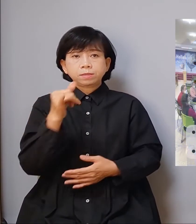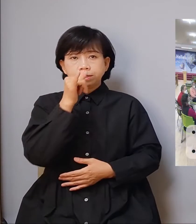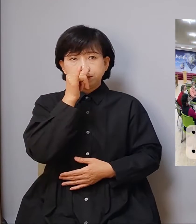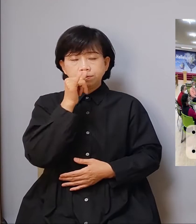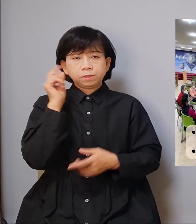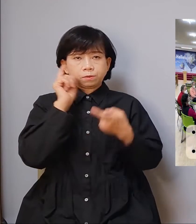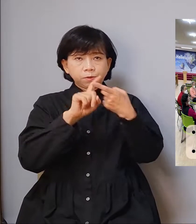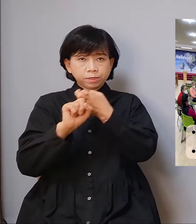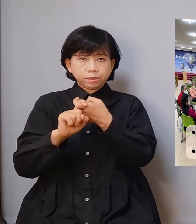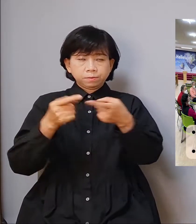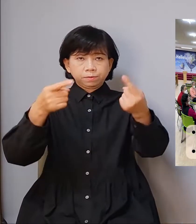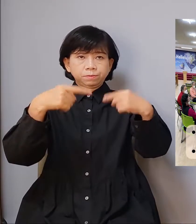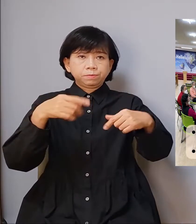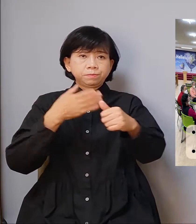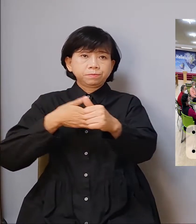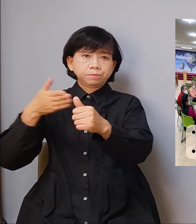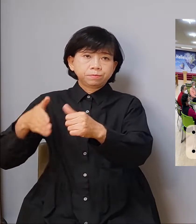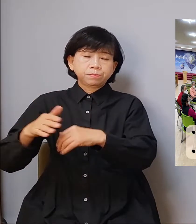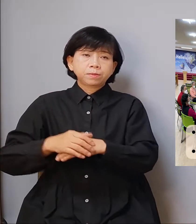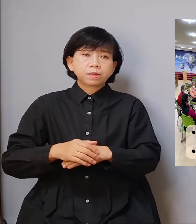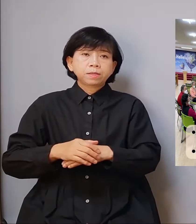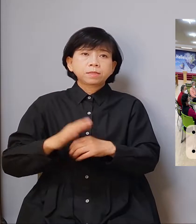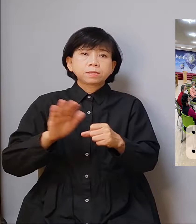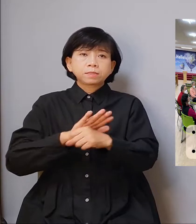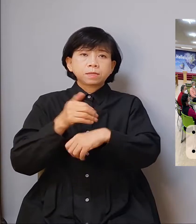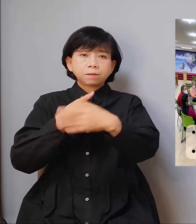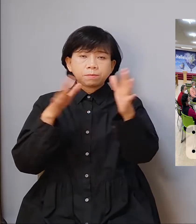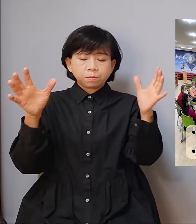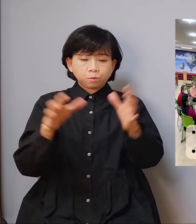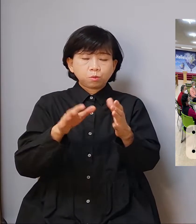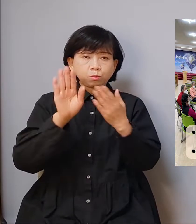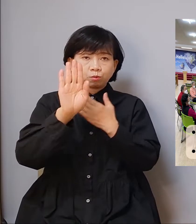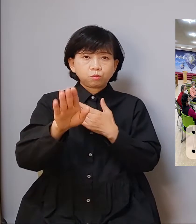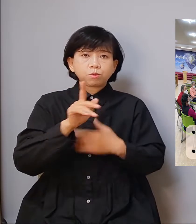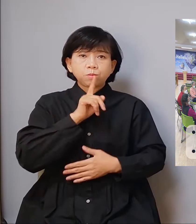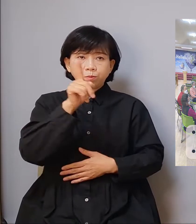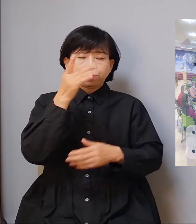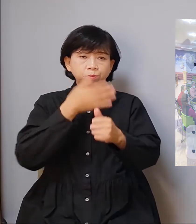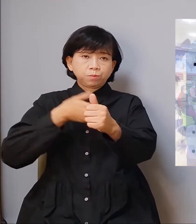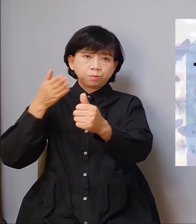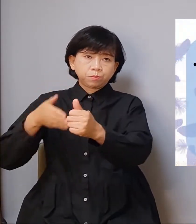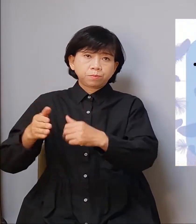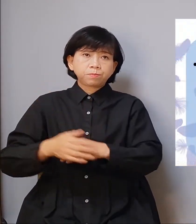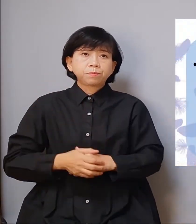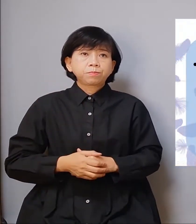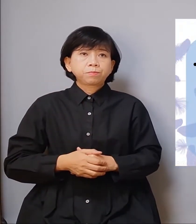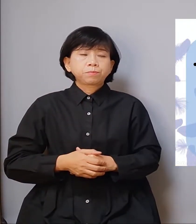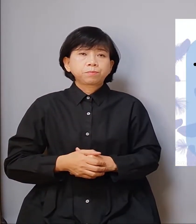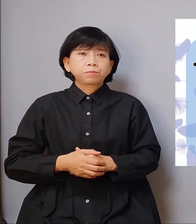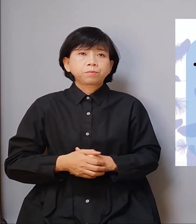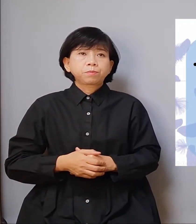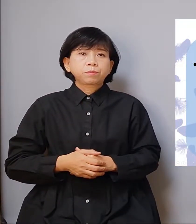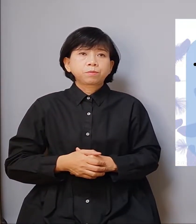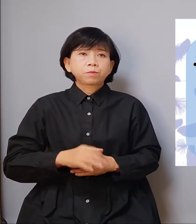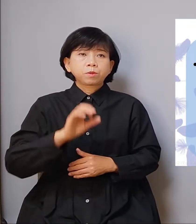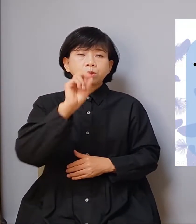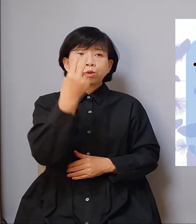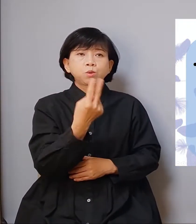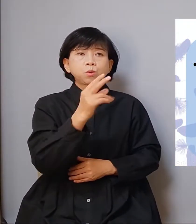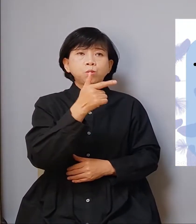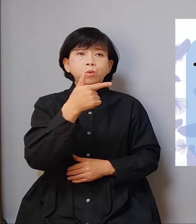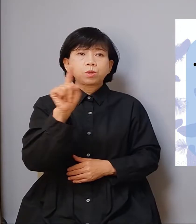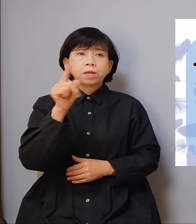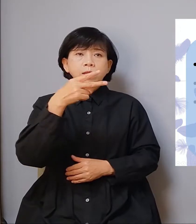부탁드립니다. 사랑방 모임을 통해 은혜 나누시기 바랍니다. 사랑목자 매주 미팅이 있습니다. 요나단이 되셔서